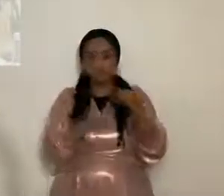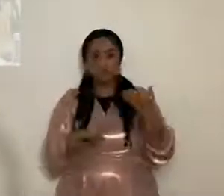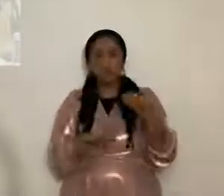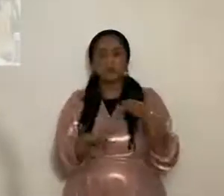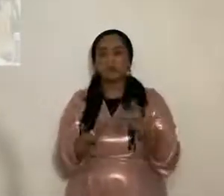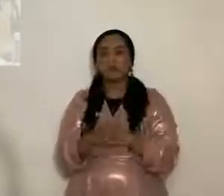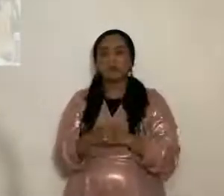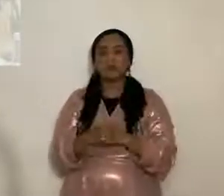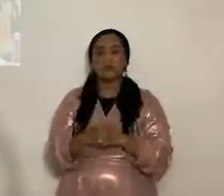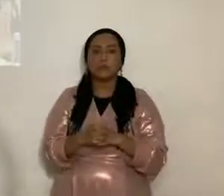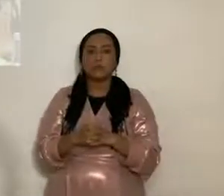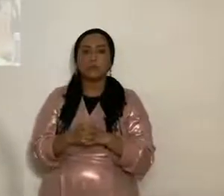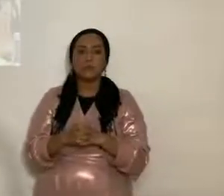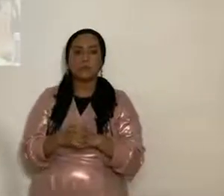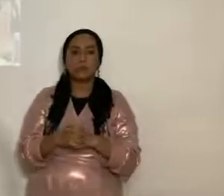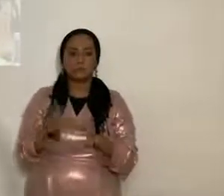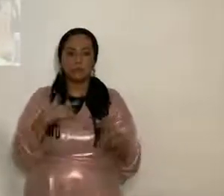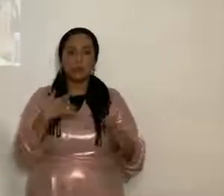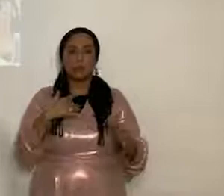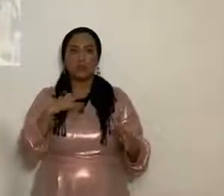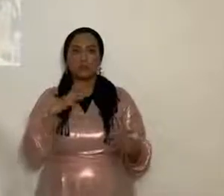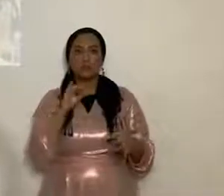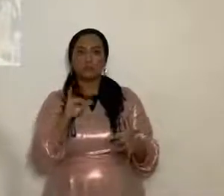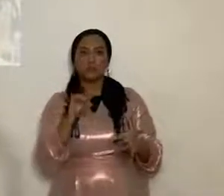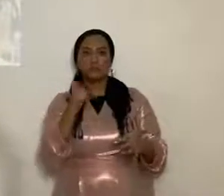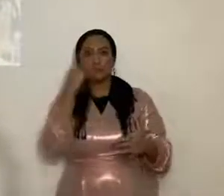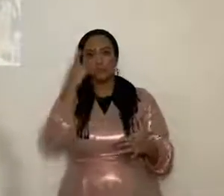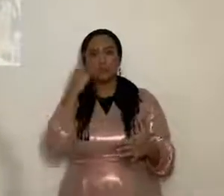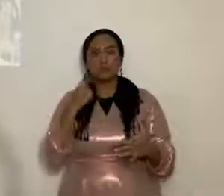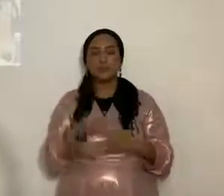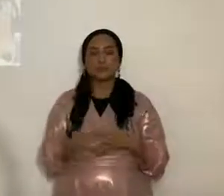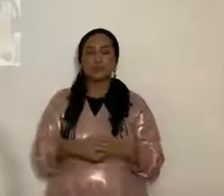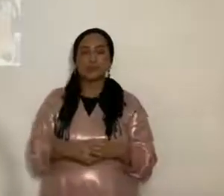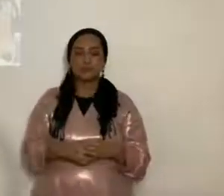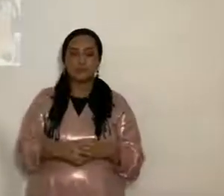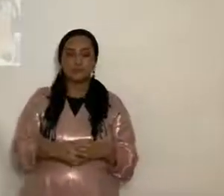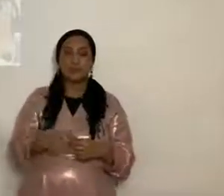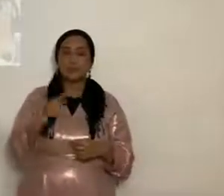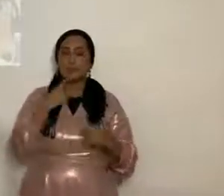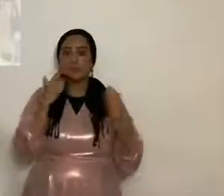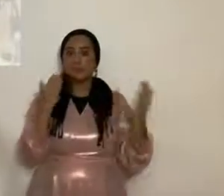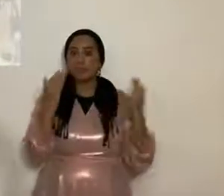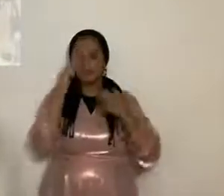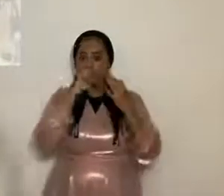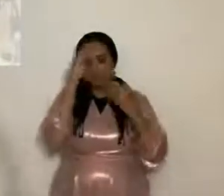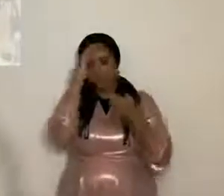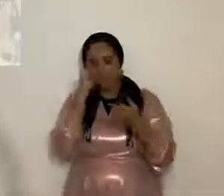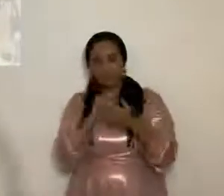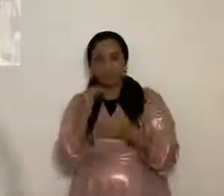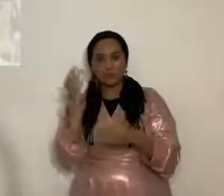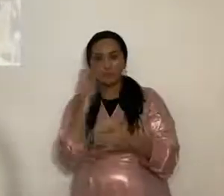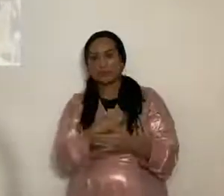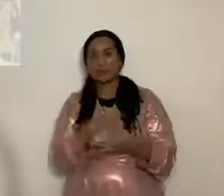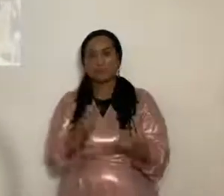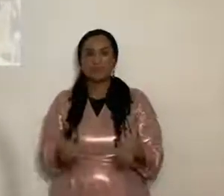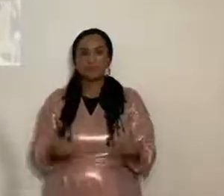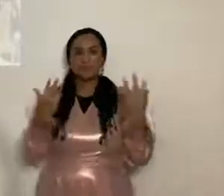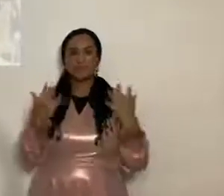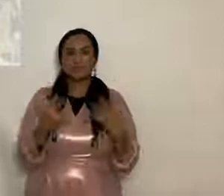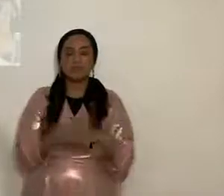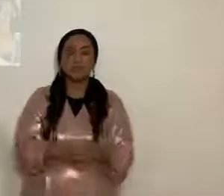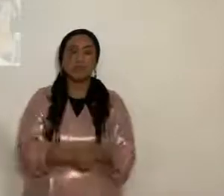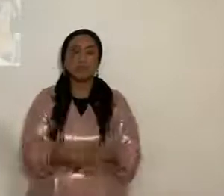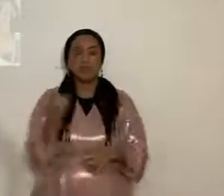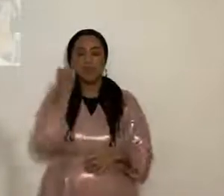tema, me estremecí todo, me casi brinco de la silla. Dije, Padre eterno, esto está de fuego.